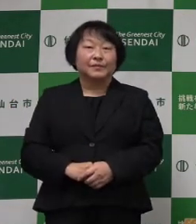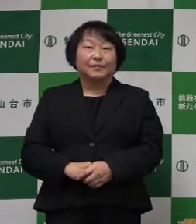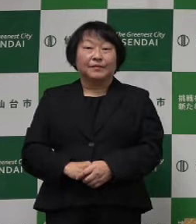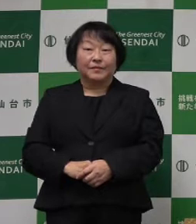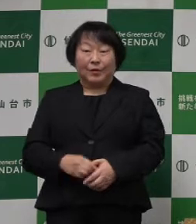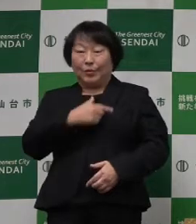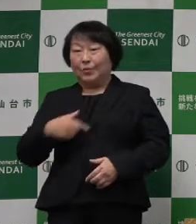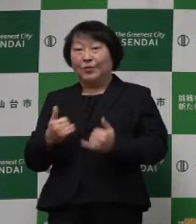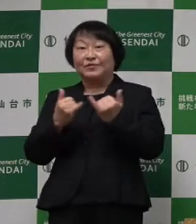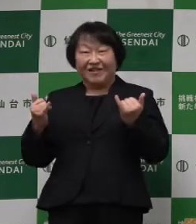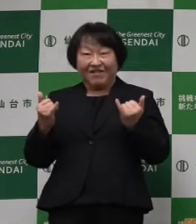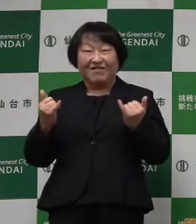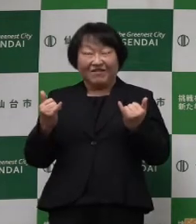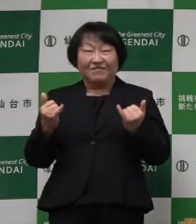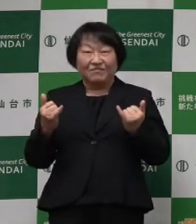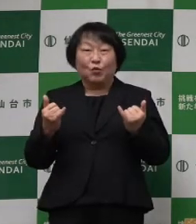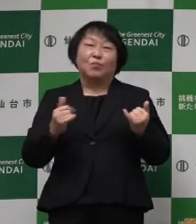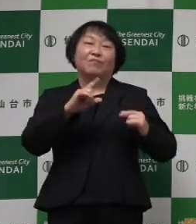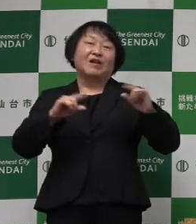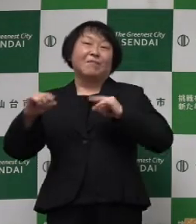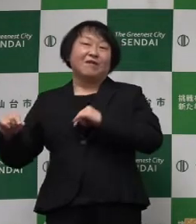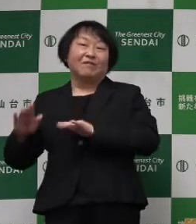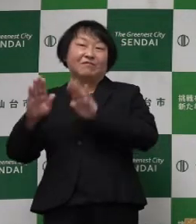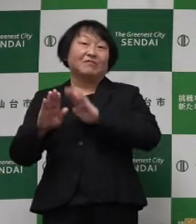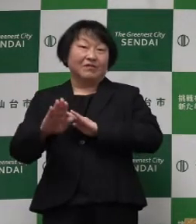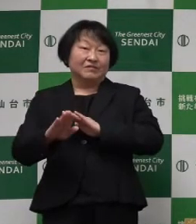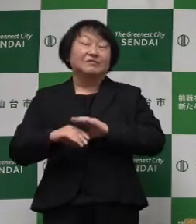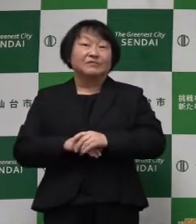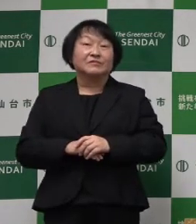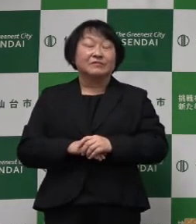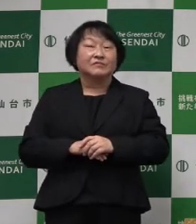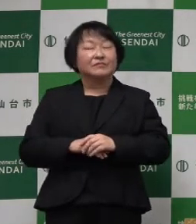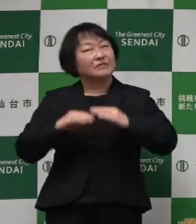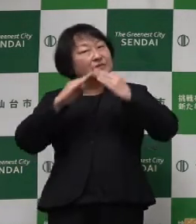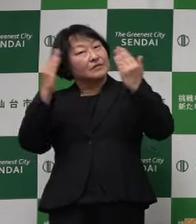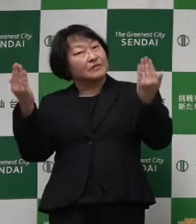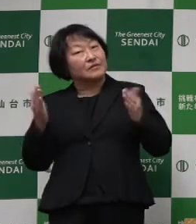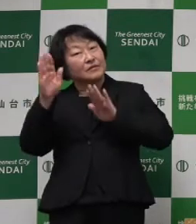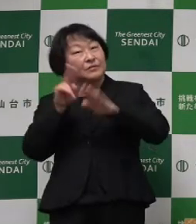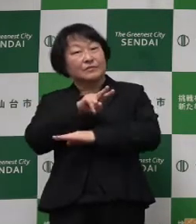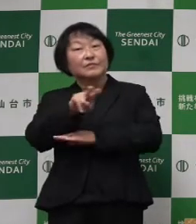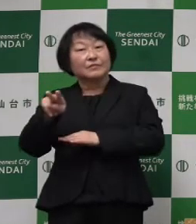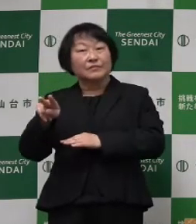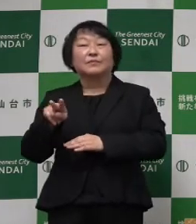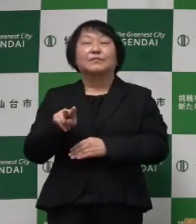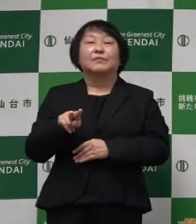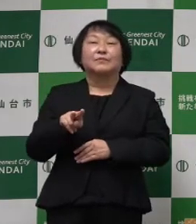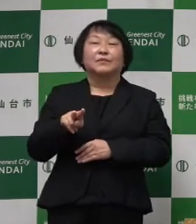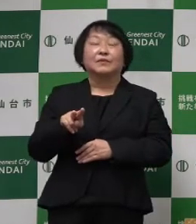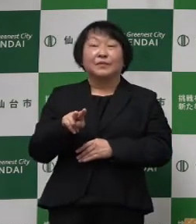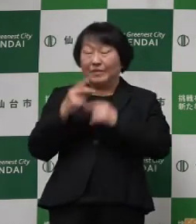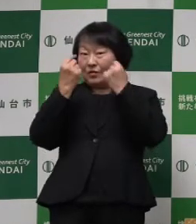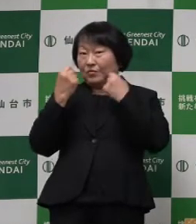者によるところも大きいところもあります。全体的にですね、私は個